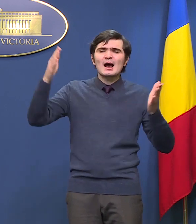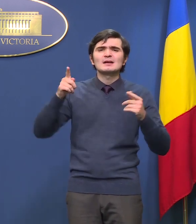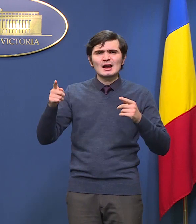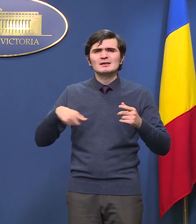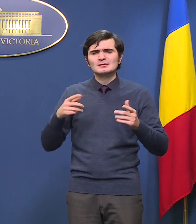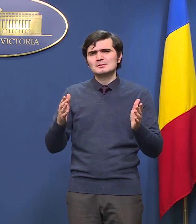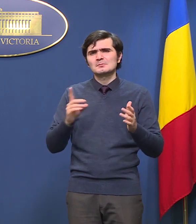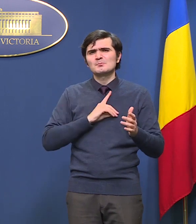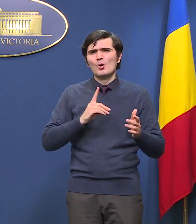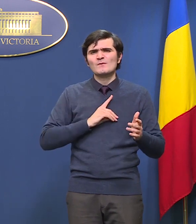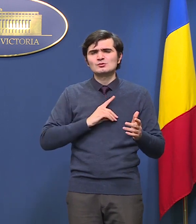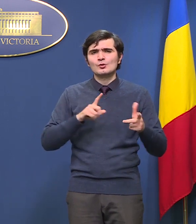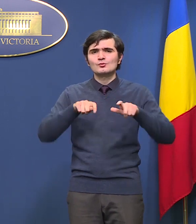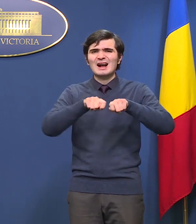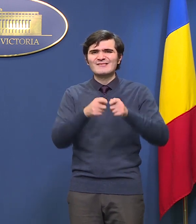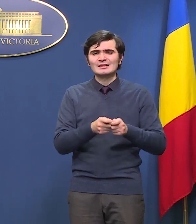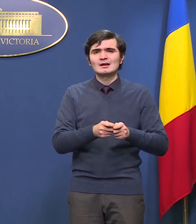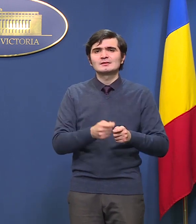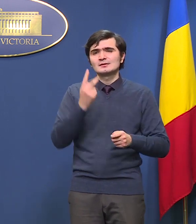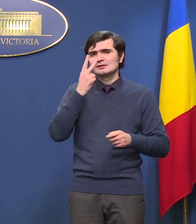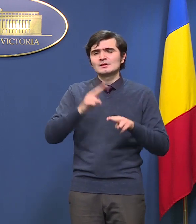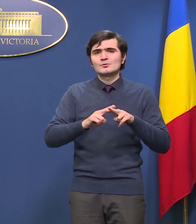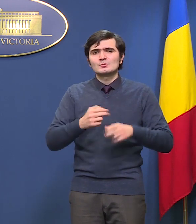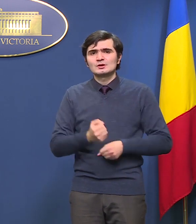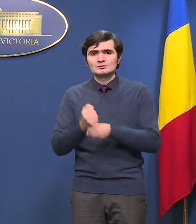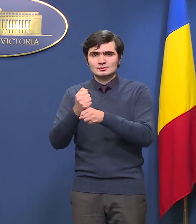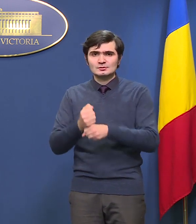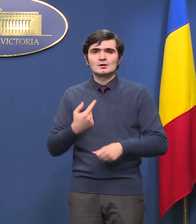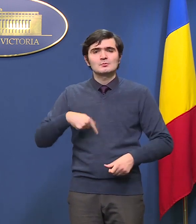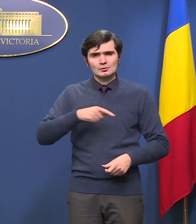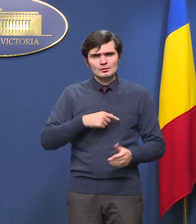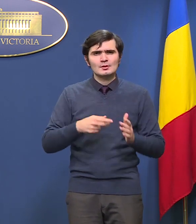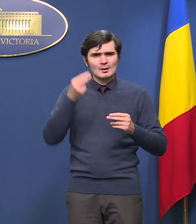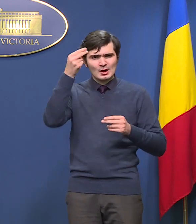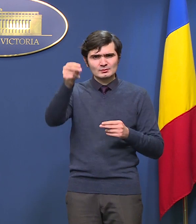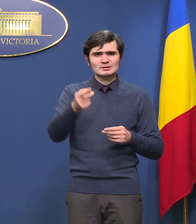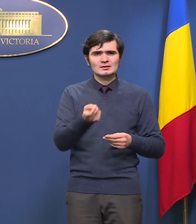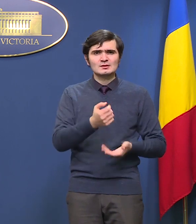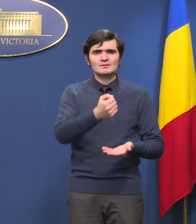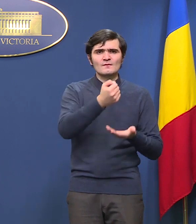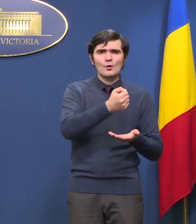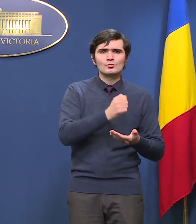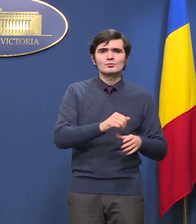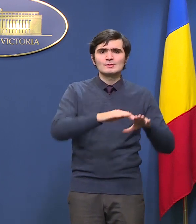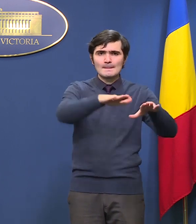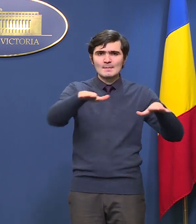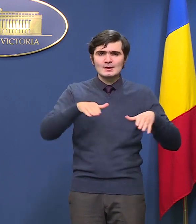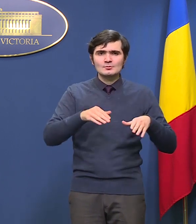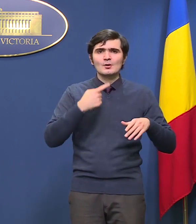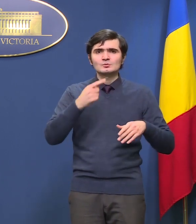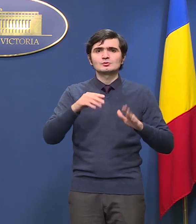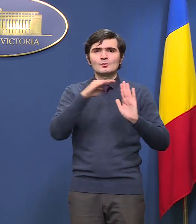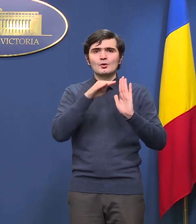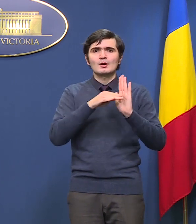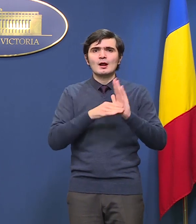acorda diferite forme de susținere. Nu știu dacă ați remarcat, dar, de exemplu, noi am anunțat din Fondul de Mediu că programul Rabla